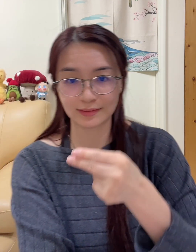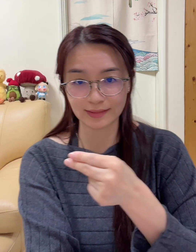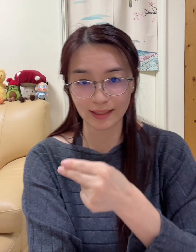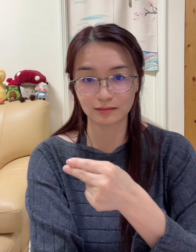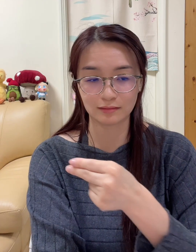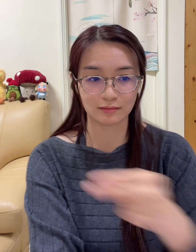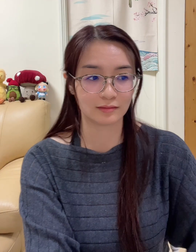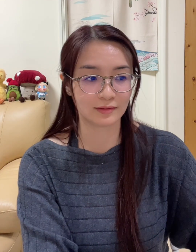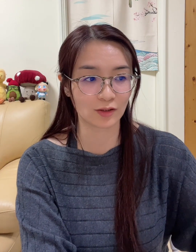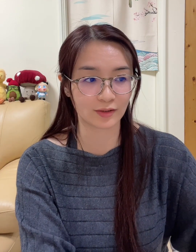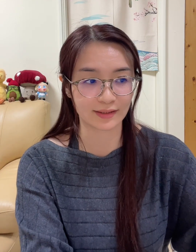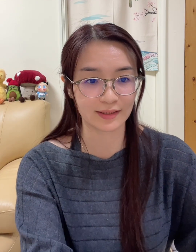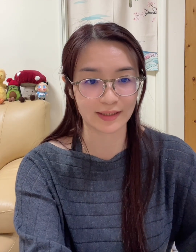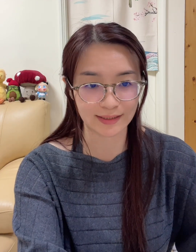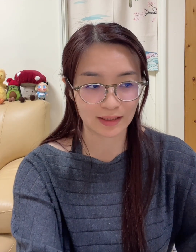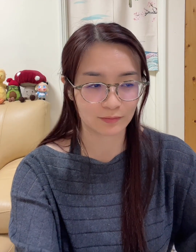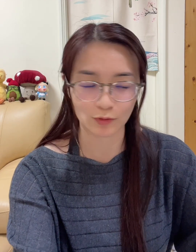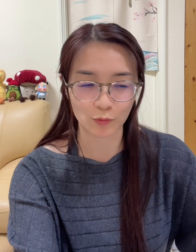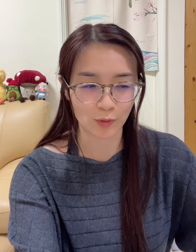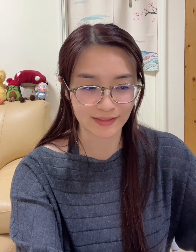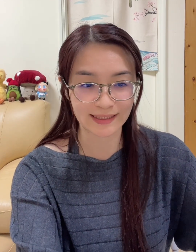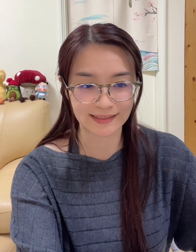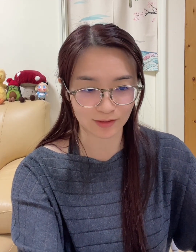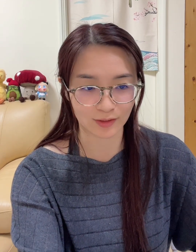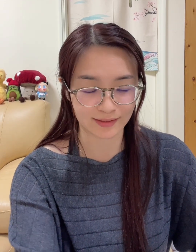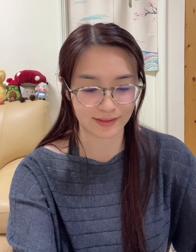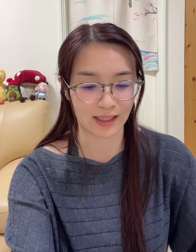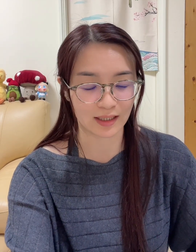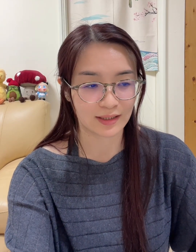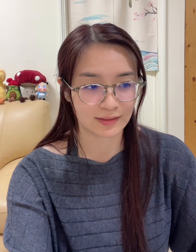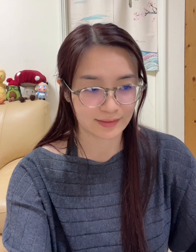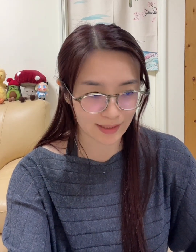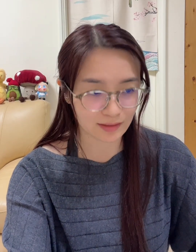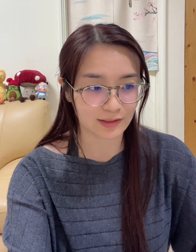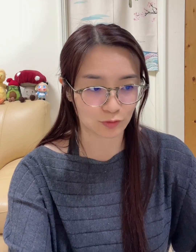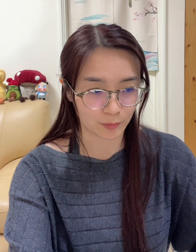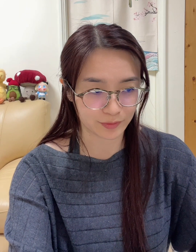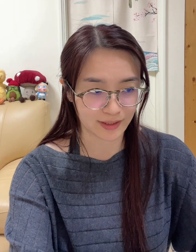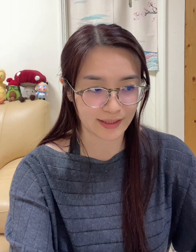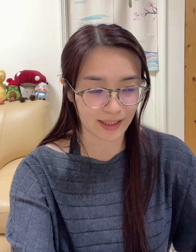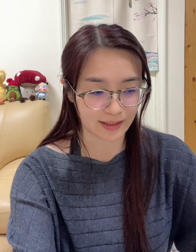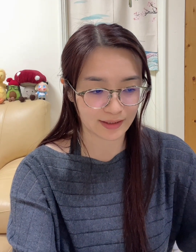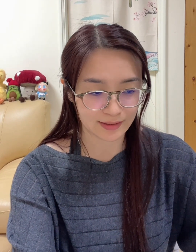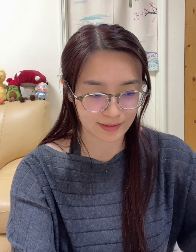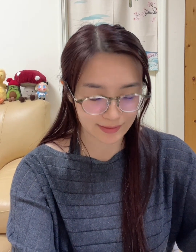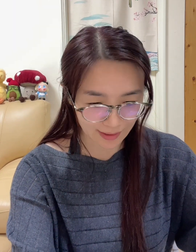七，即係佢哋嘅星期，佢冇話星期日個日字嘅，七就代表星期日啦。